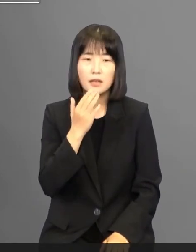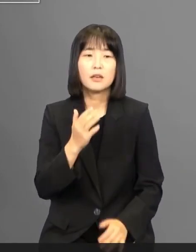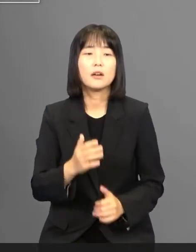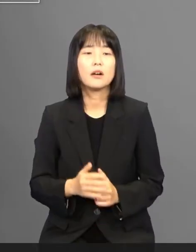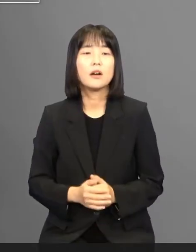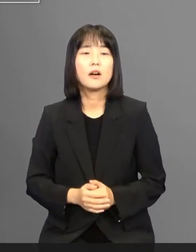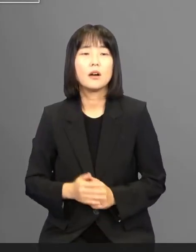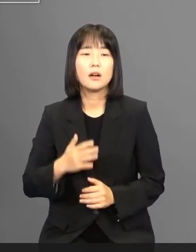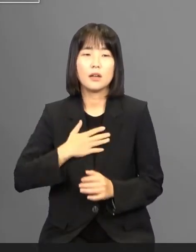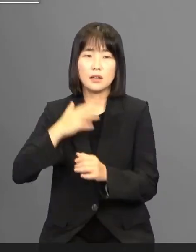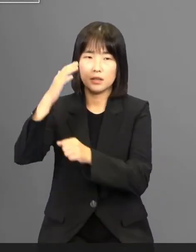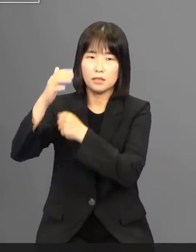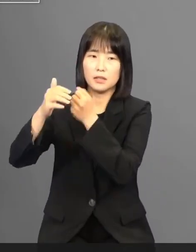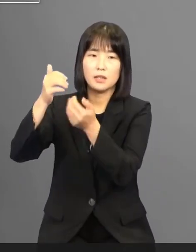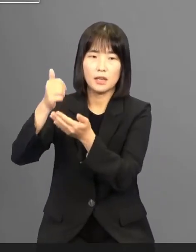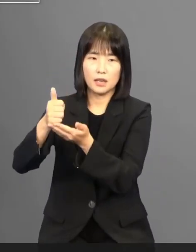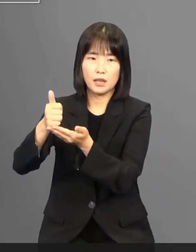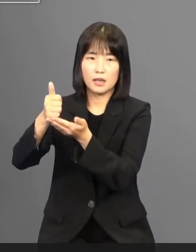경비하여